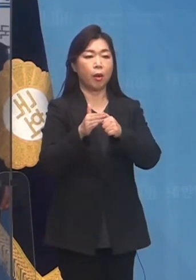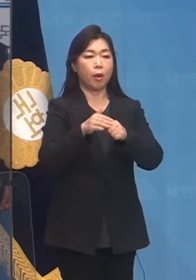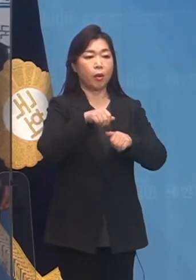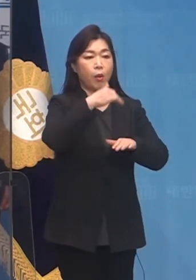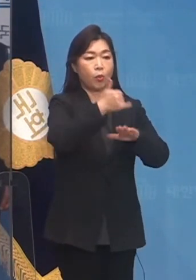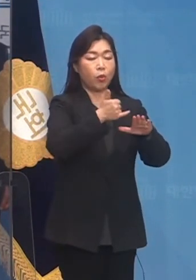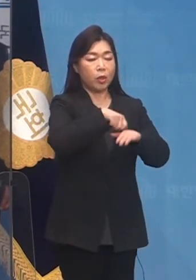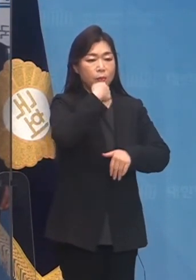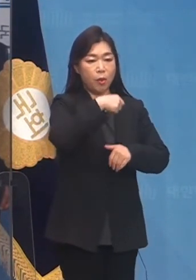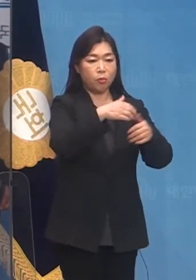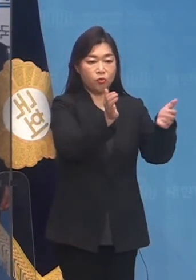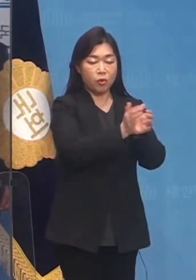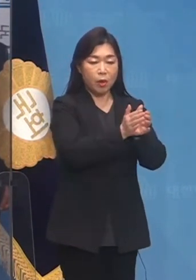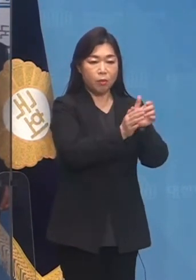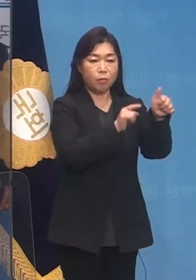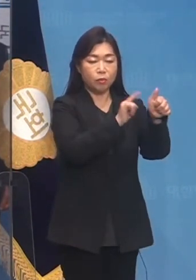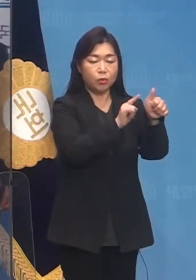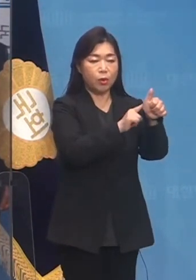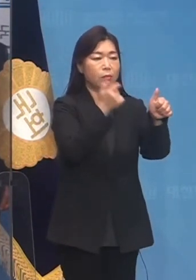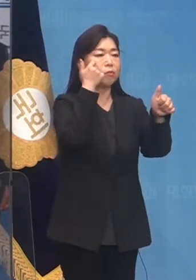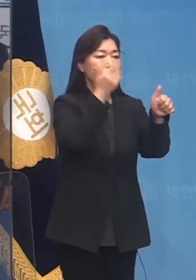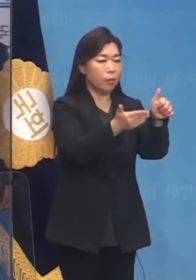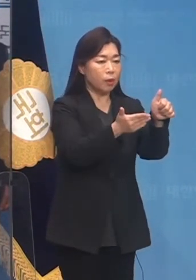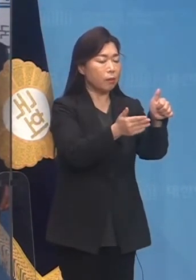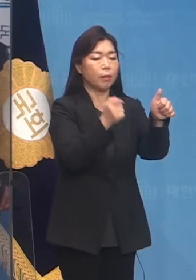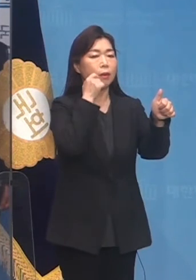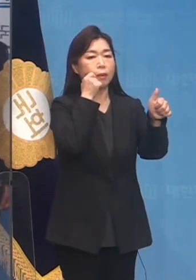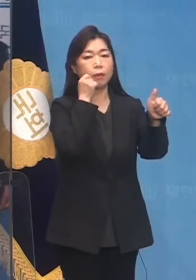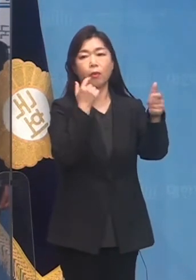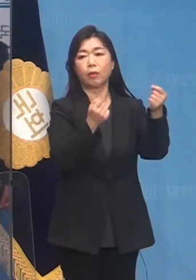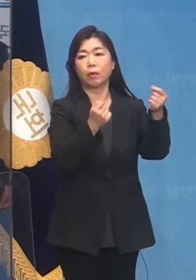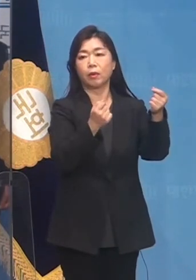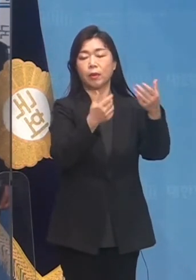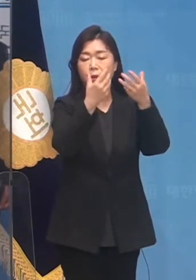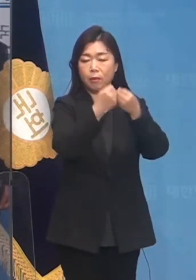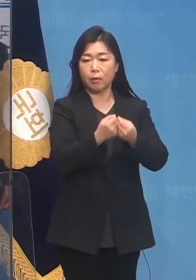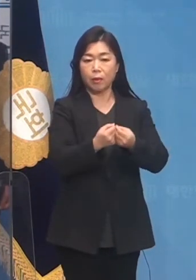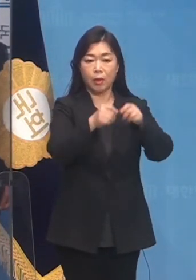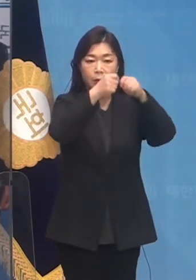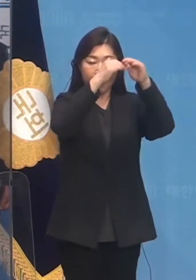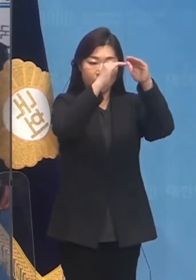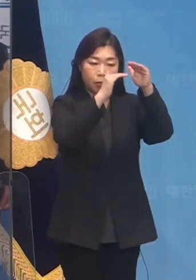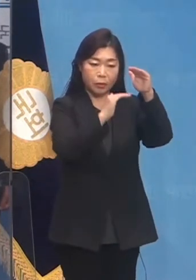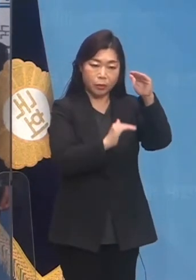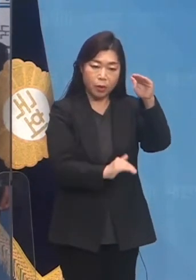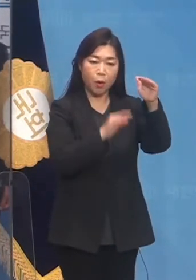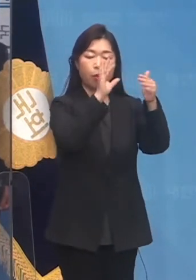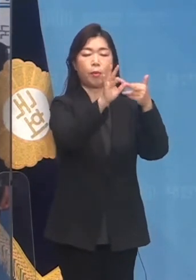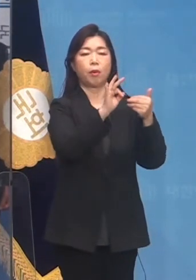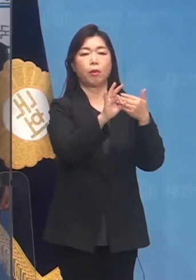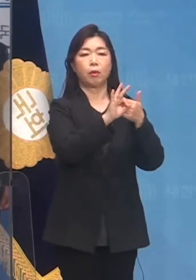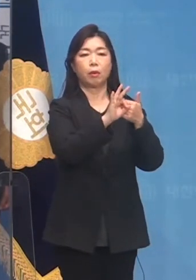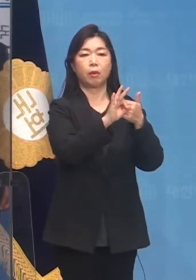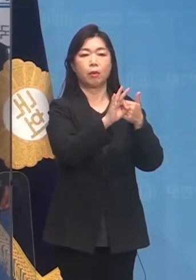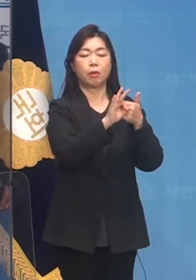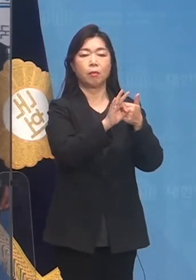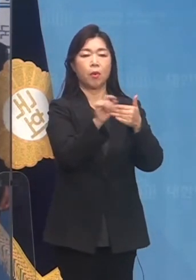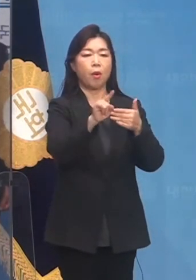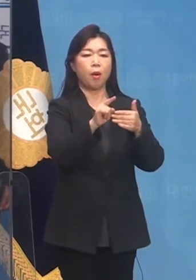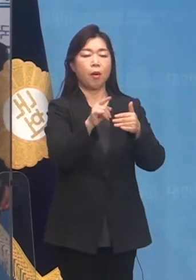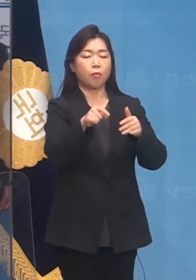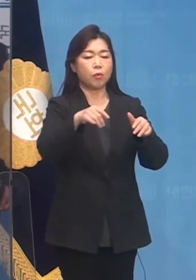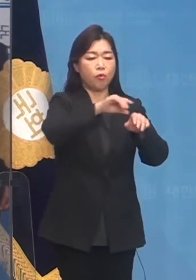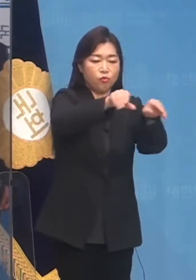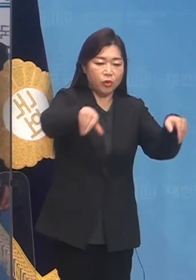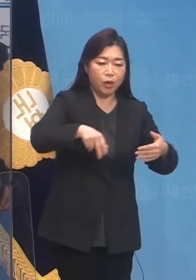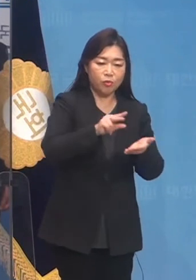농림축산식품부에 절대적으로 있어서는 안 된다고 하는 상황입니다. 예를 들어서 세부 사항을 보다 보면 전실 문제라든가